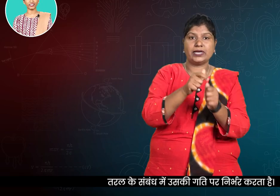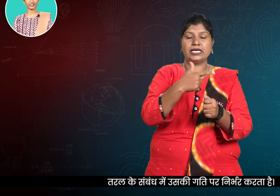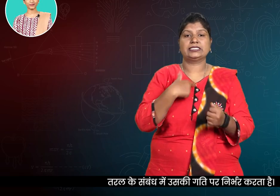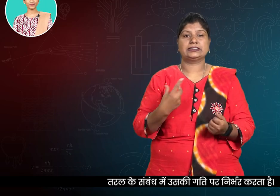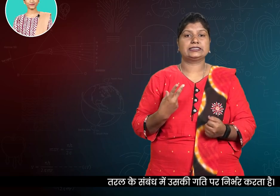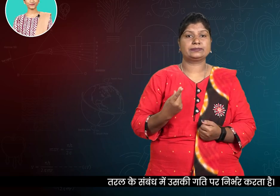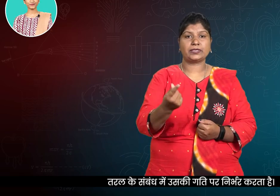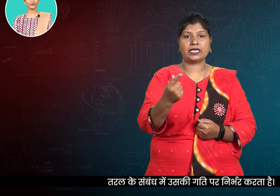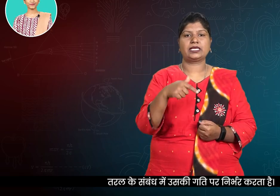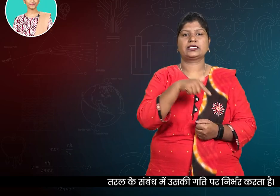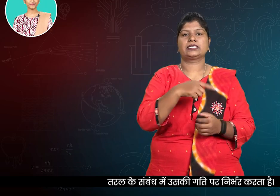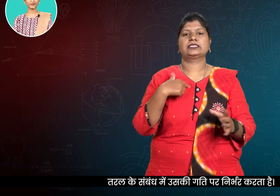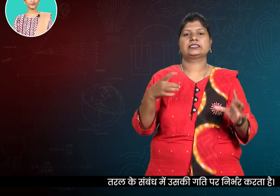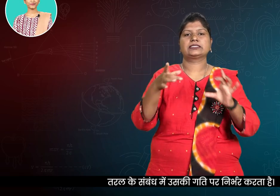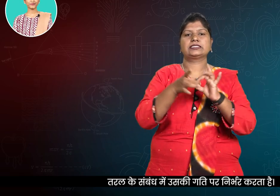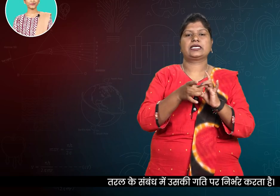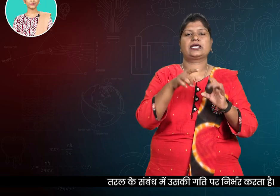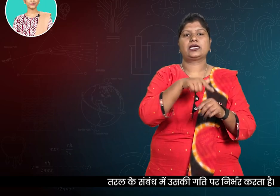है